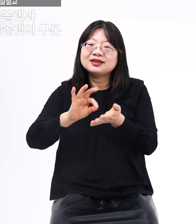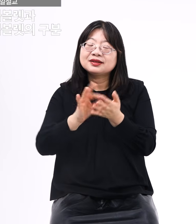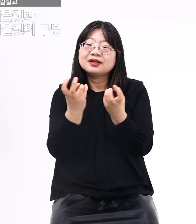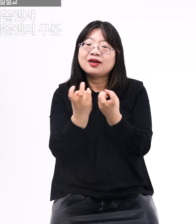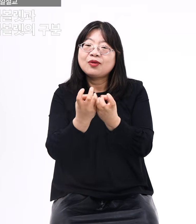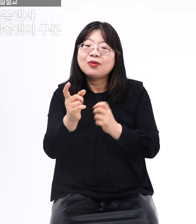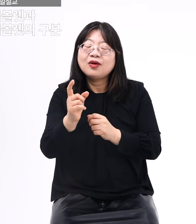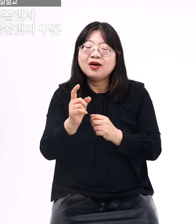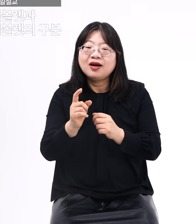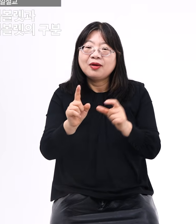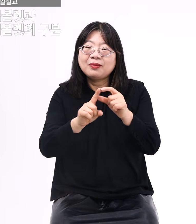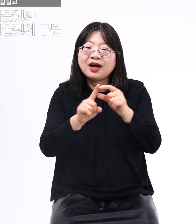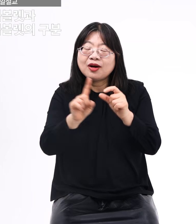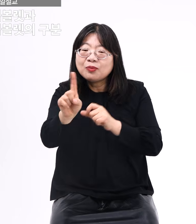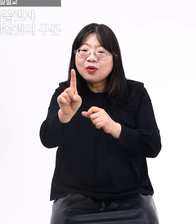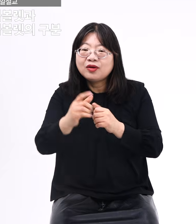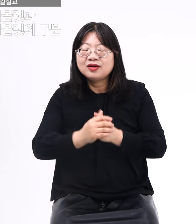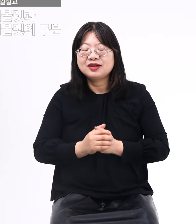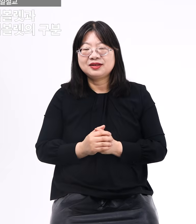아세요? 나.